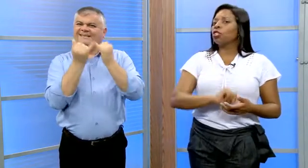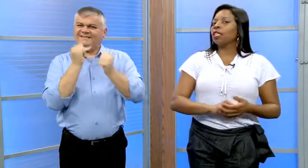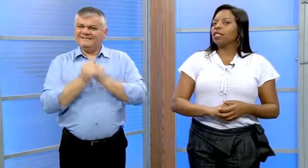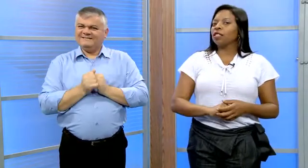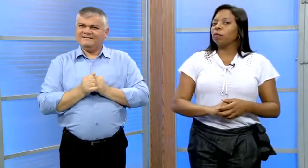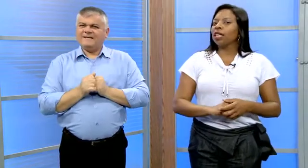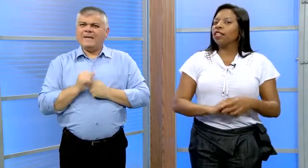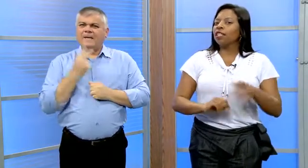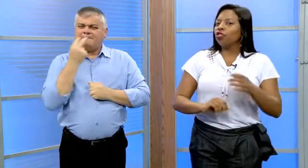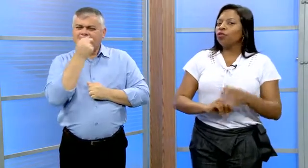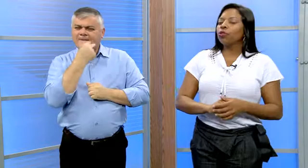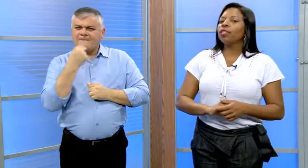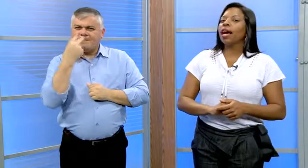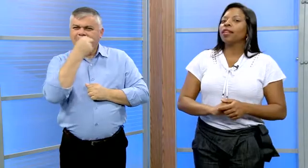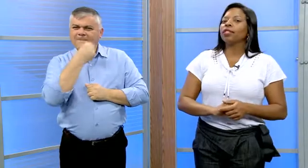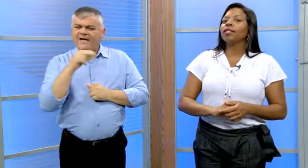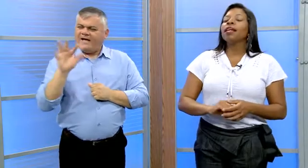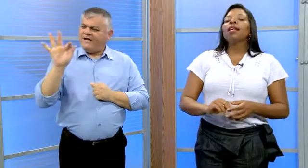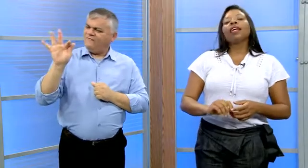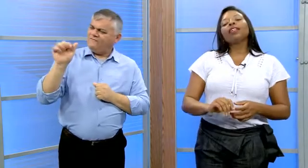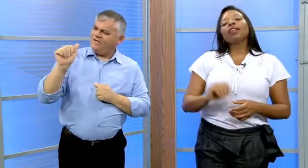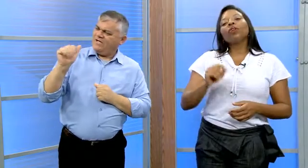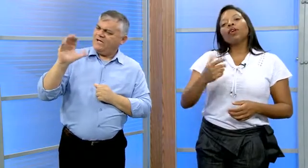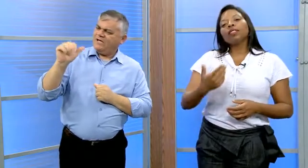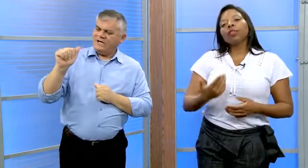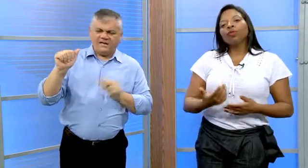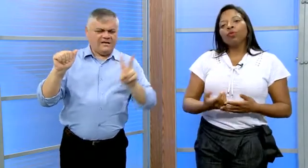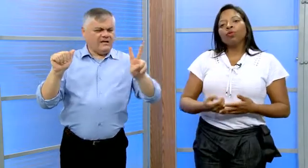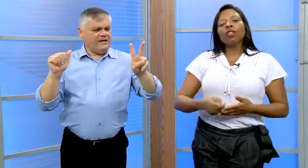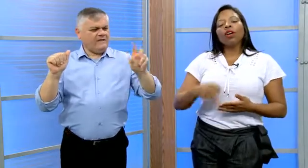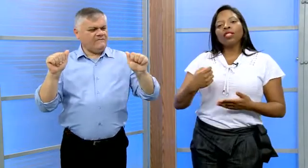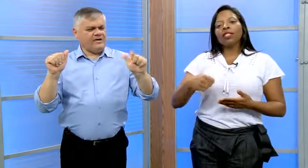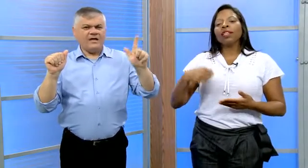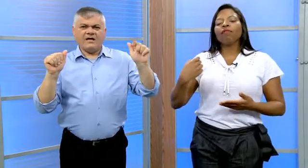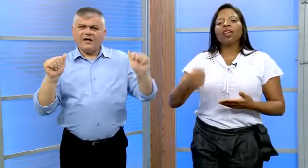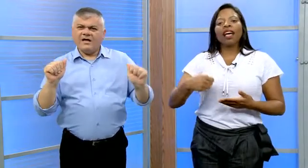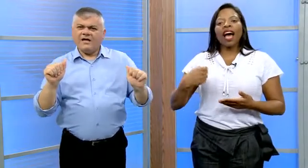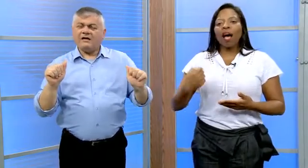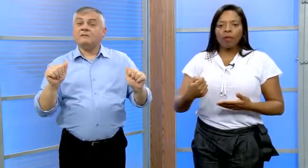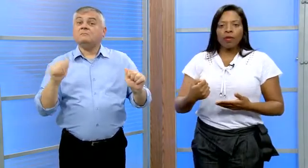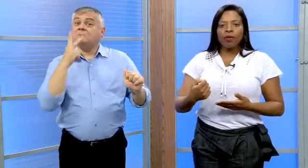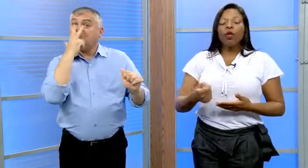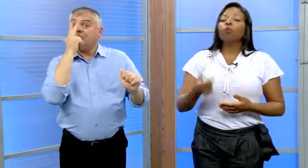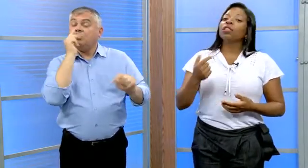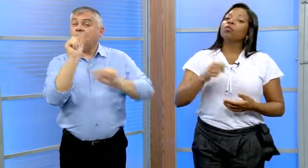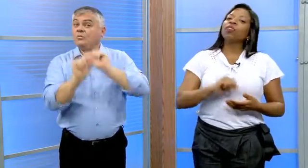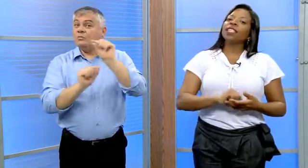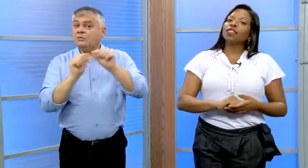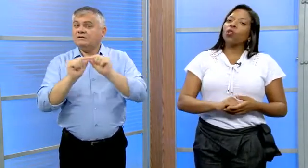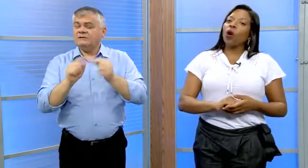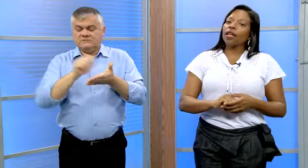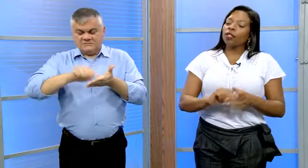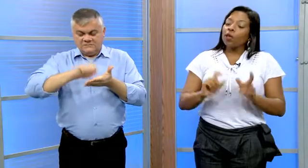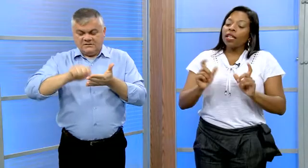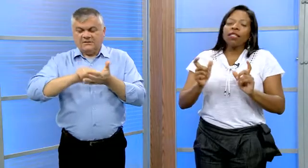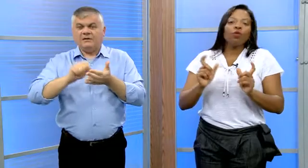a criança pequena, tem dificuldades. E até nós, adultos, na hora de escrever rápido, podemos fazer trocas, porque elas são